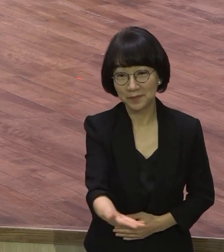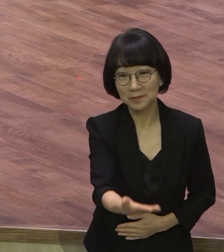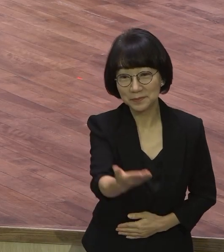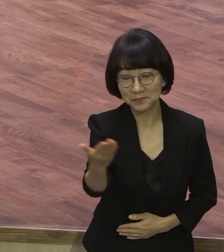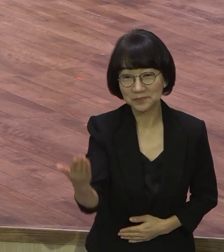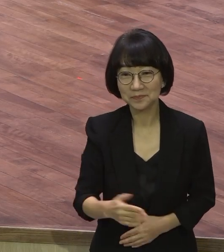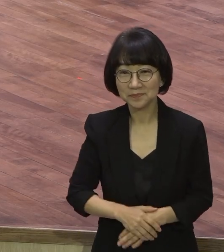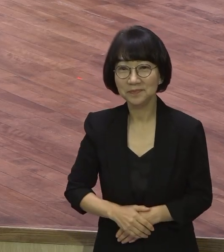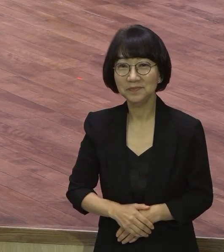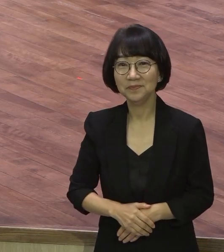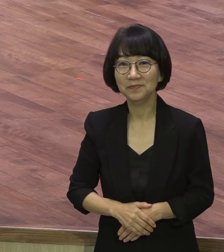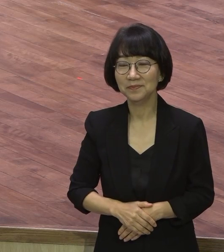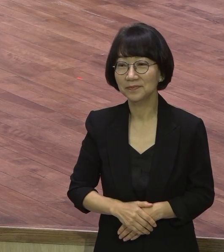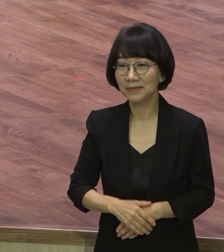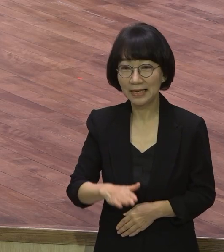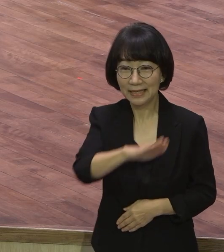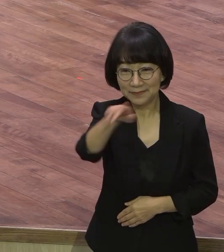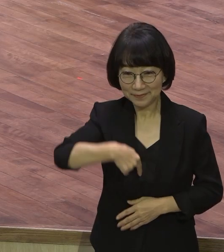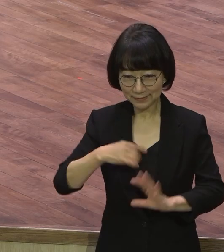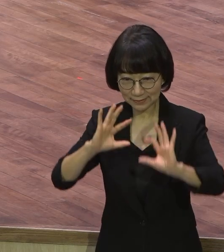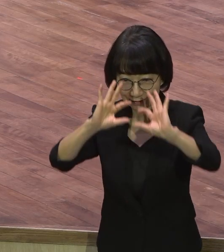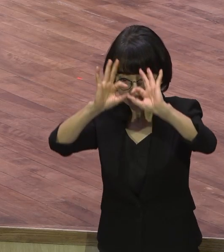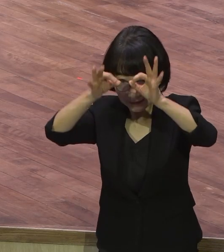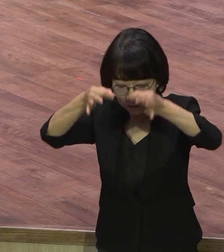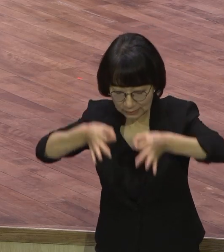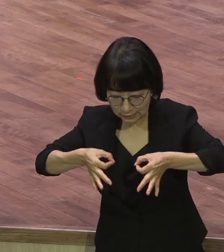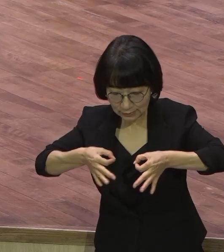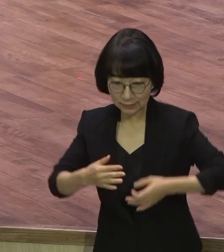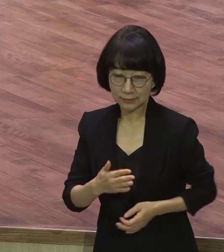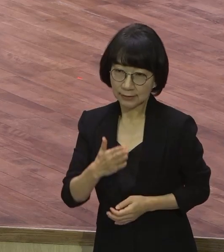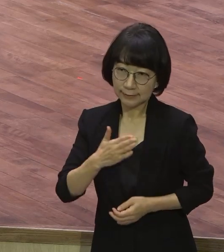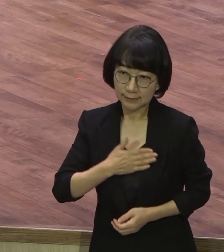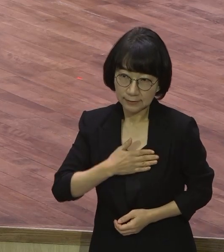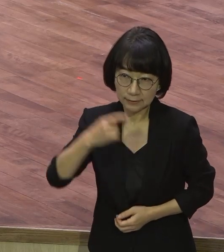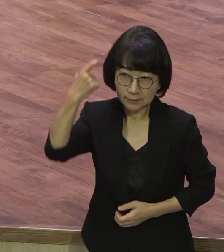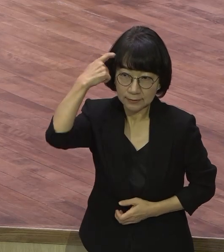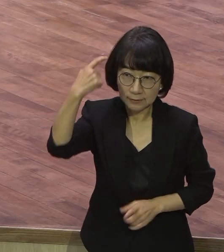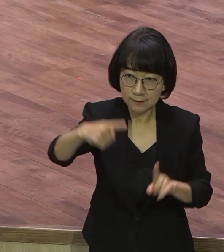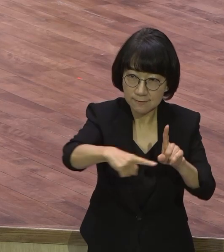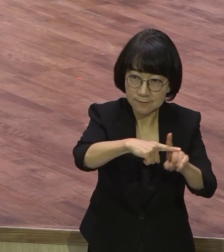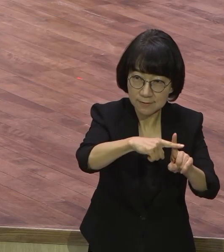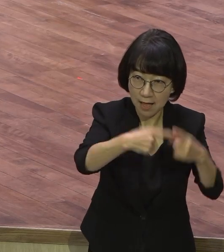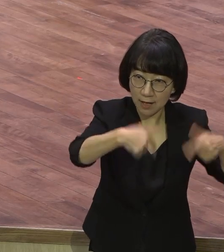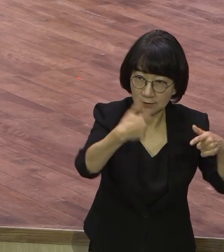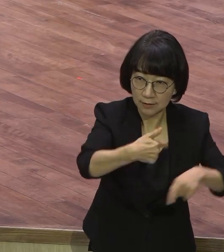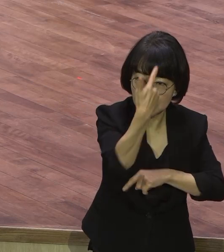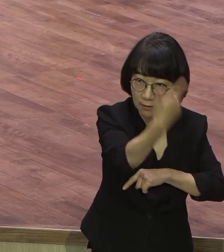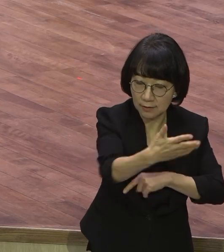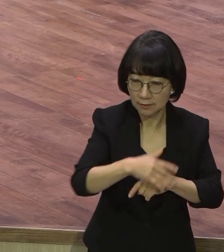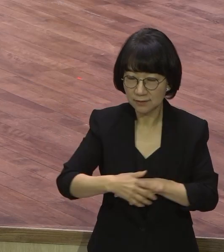늘 여러분 스스로를 생각해 보세요. 내가 어떤 선택을 하고 살고 있는가.